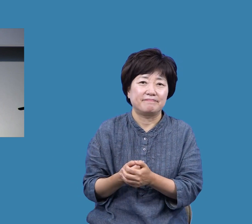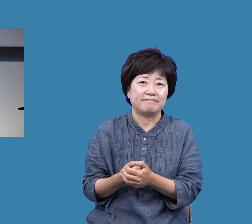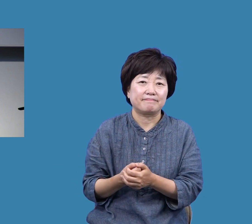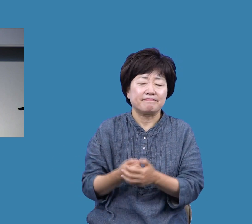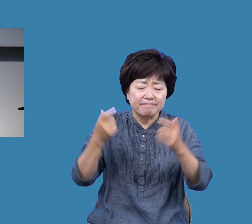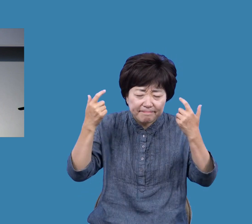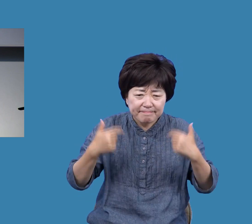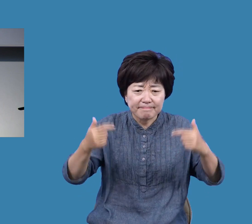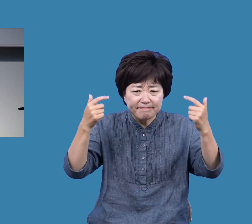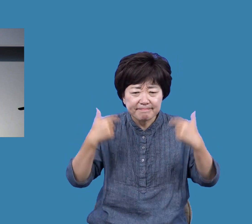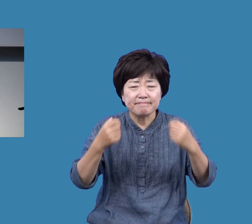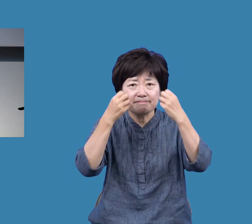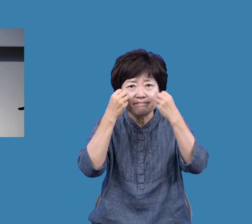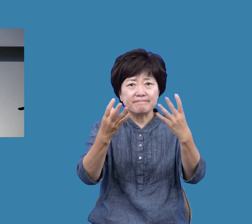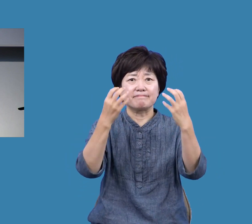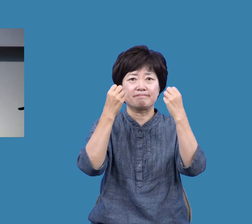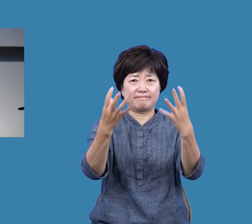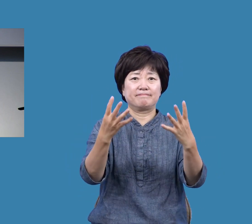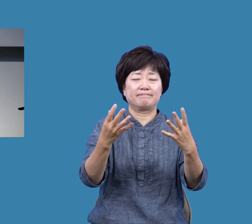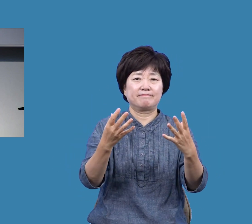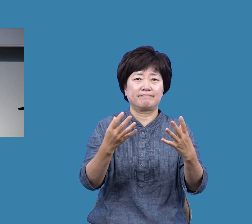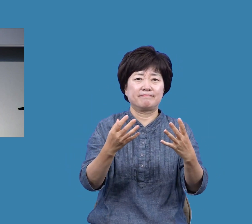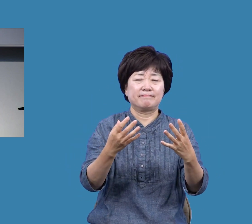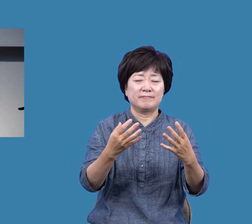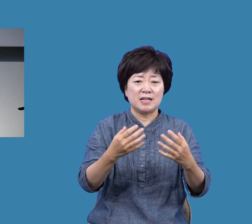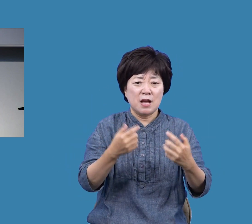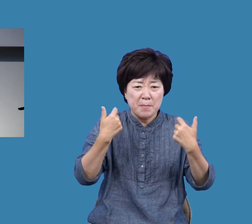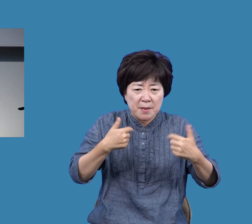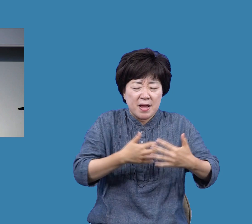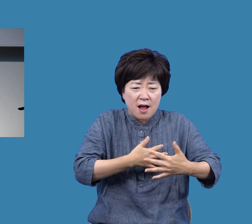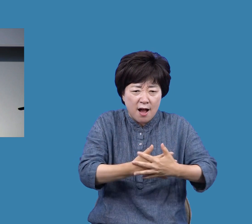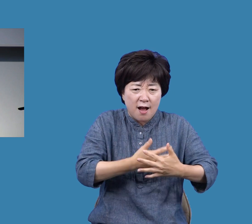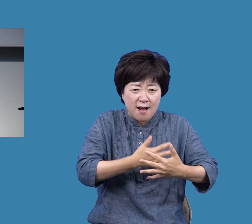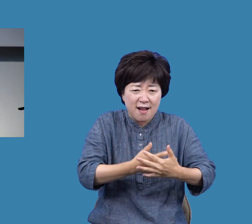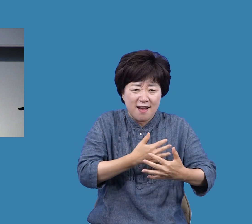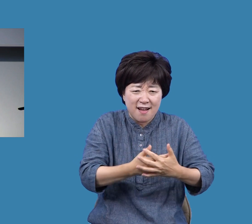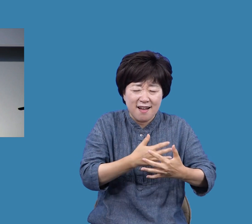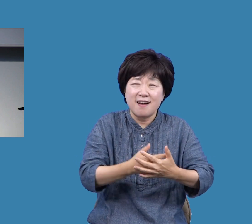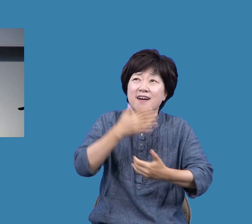날이 갈수록 더 설레고 날이 갈수록 더 기대가